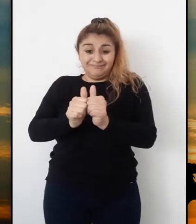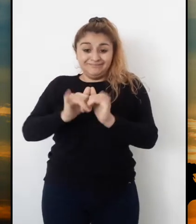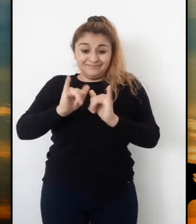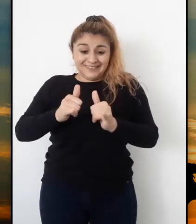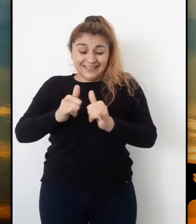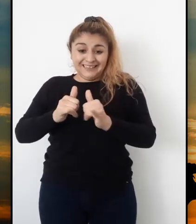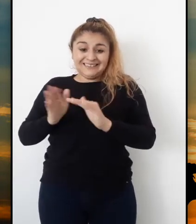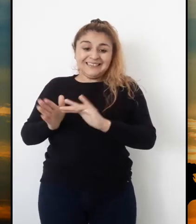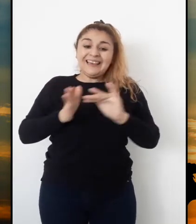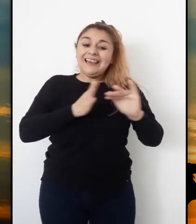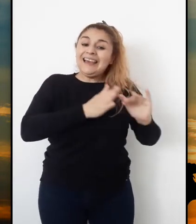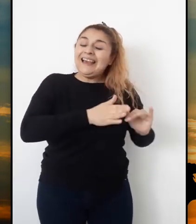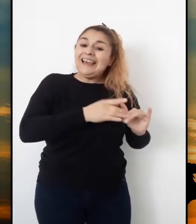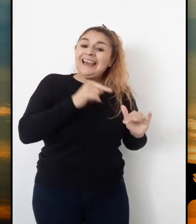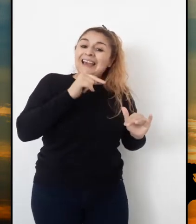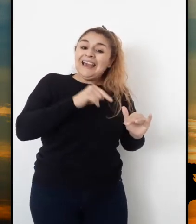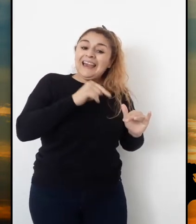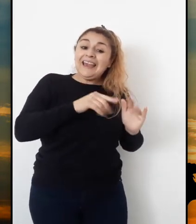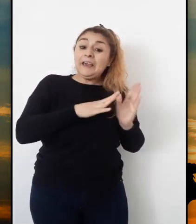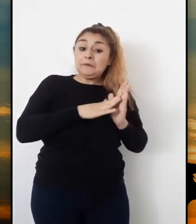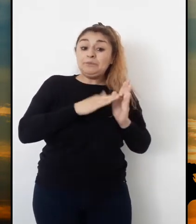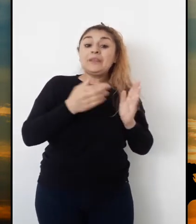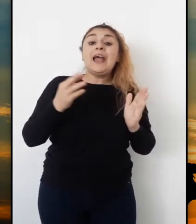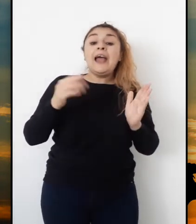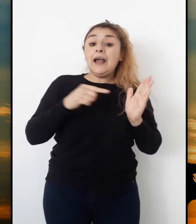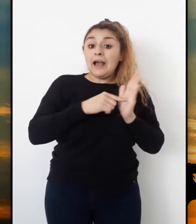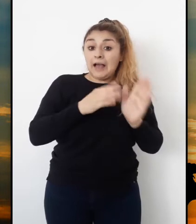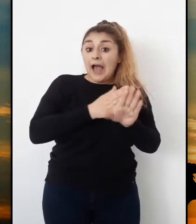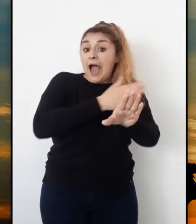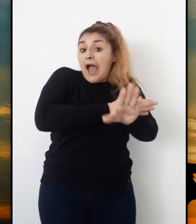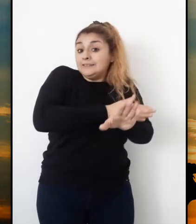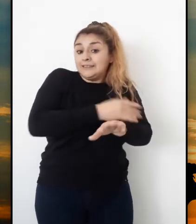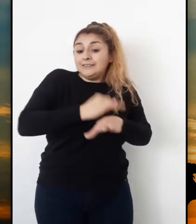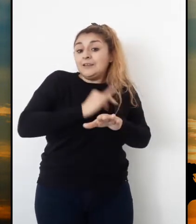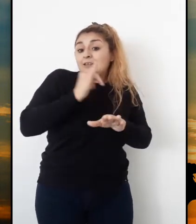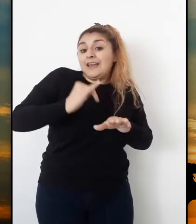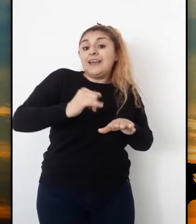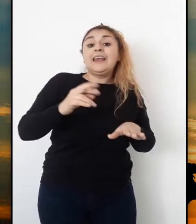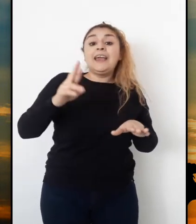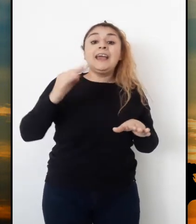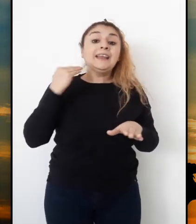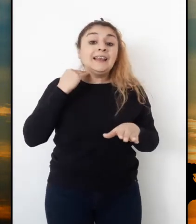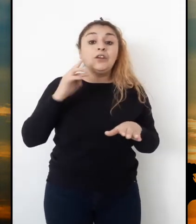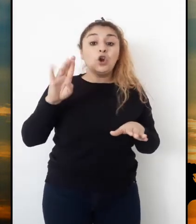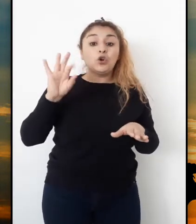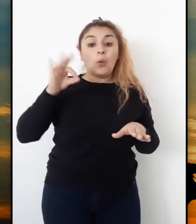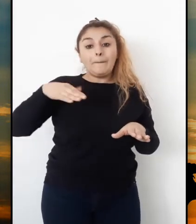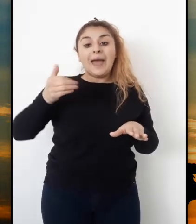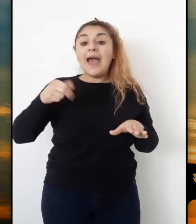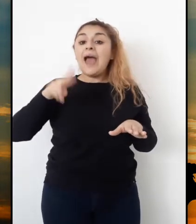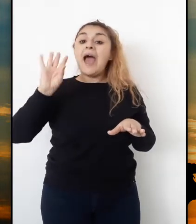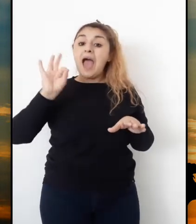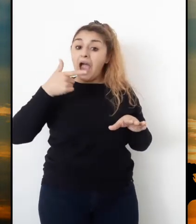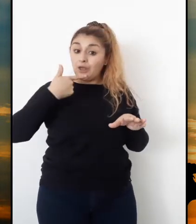verset 28, 8:28, commence en disant, comienza diciendo, nous savons,